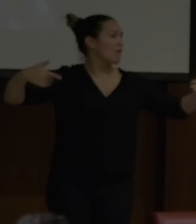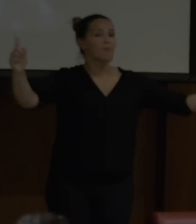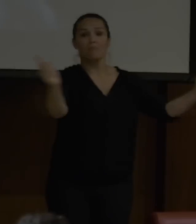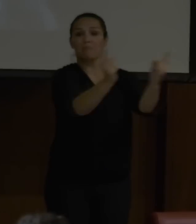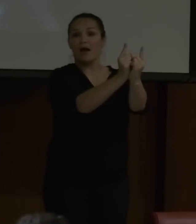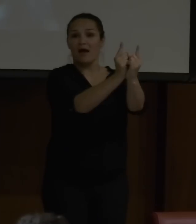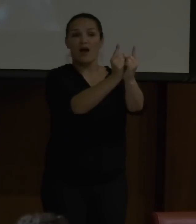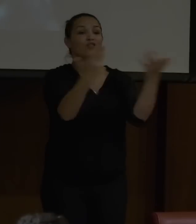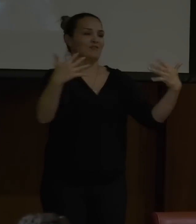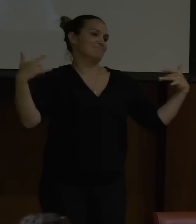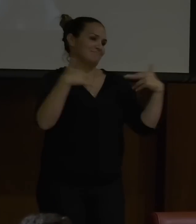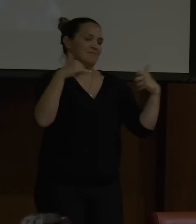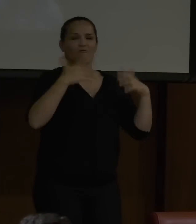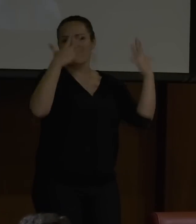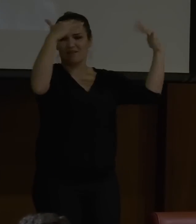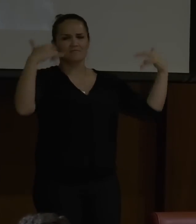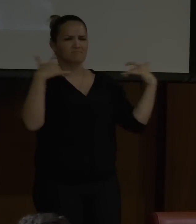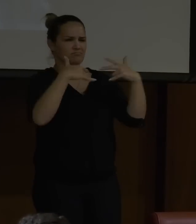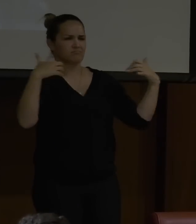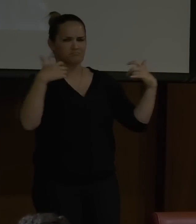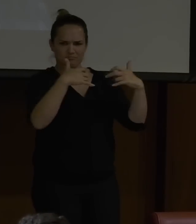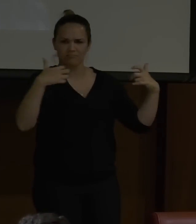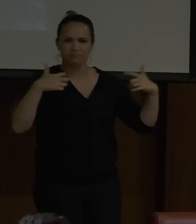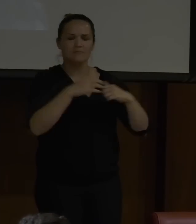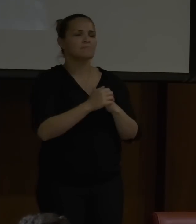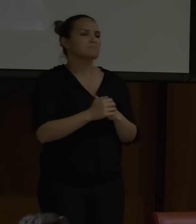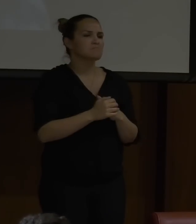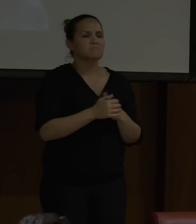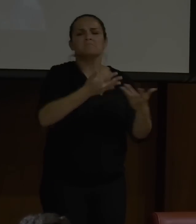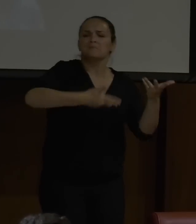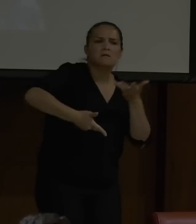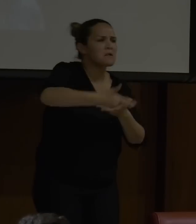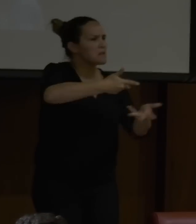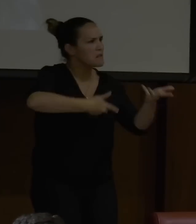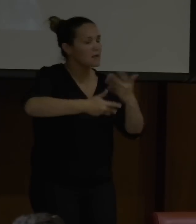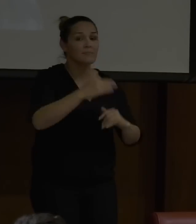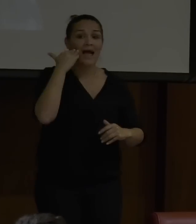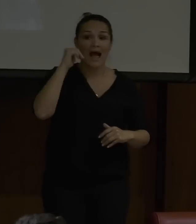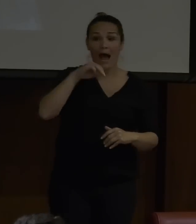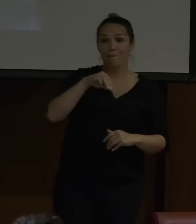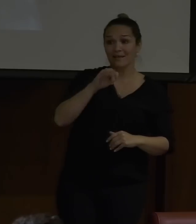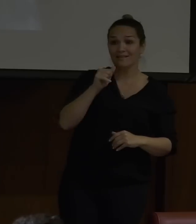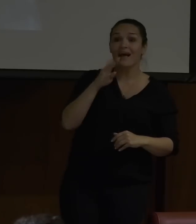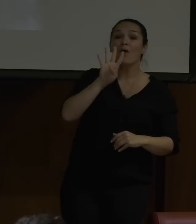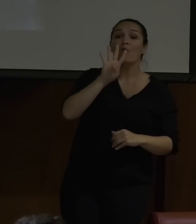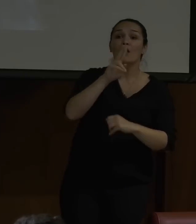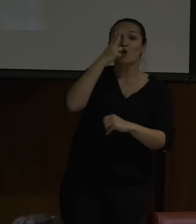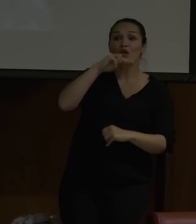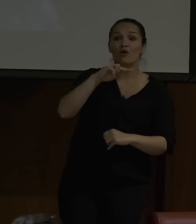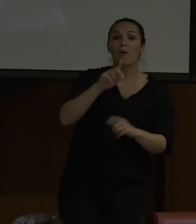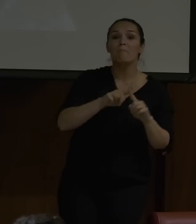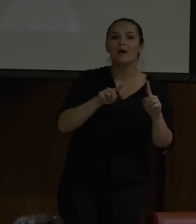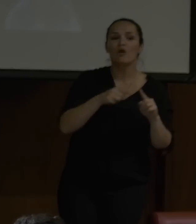parranda. Encontró una noticia que removió los cimientos del viejo muro olvidado. Matilde, con 4 hijos, se había separado de Luis